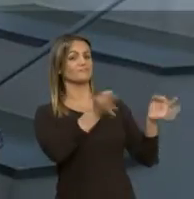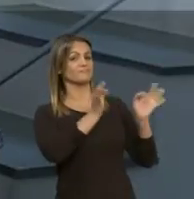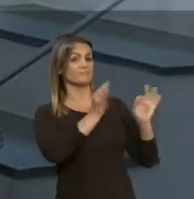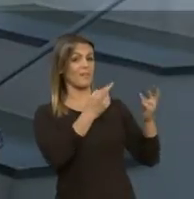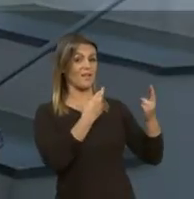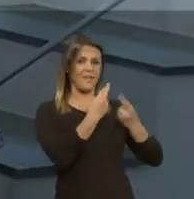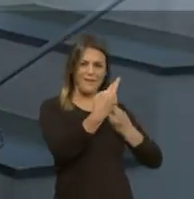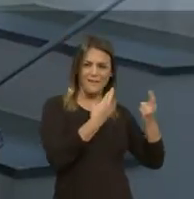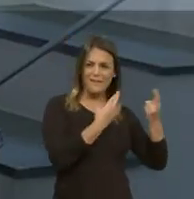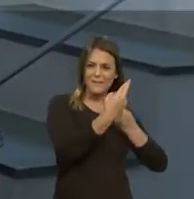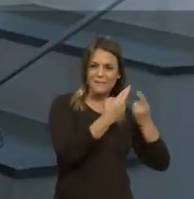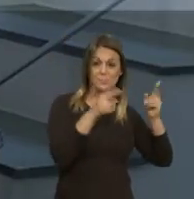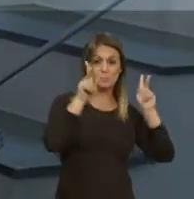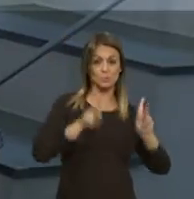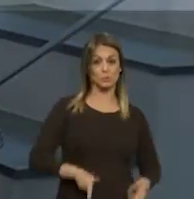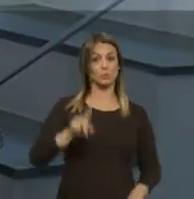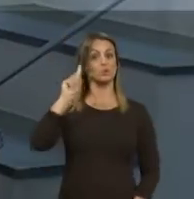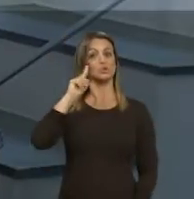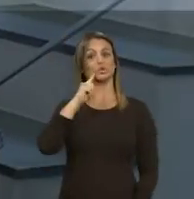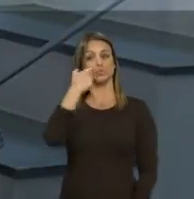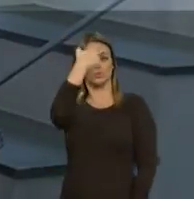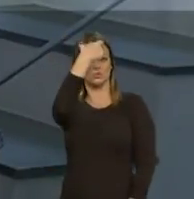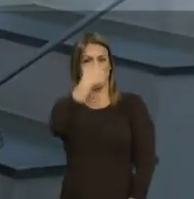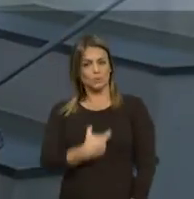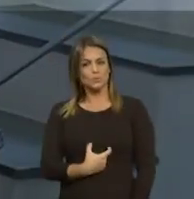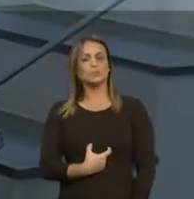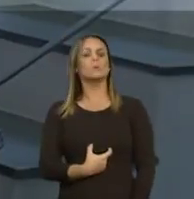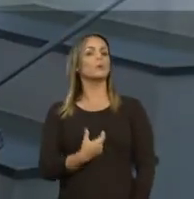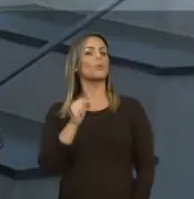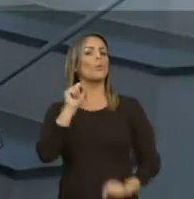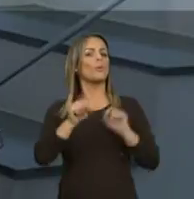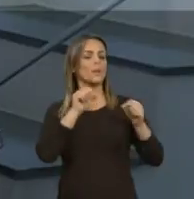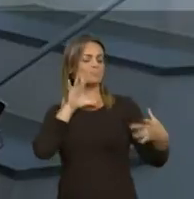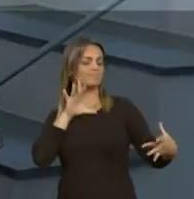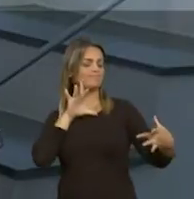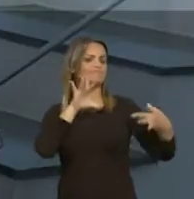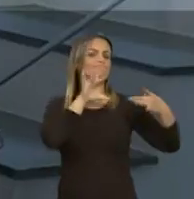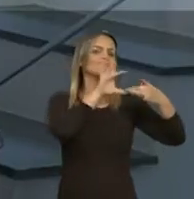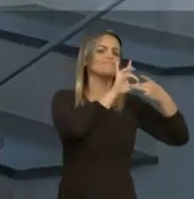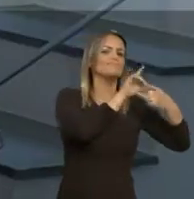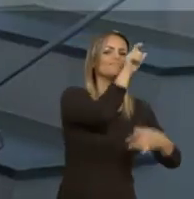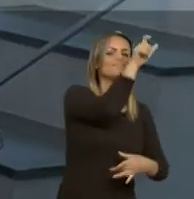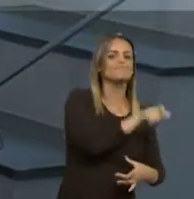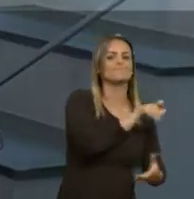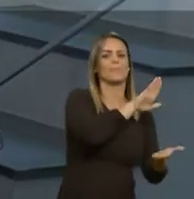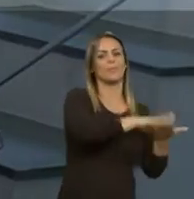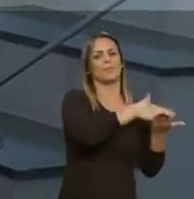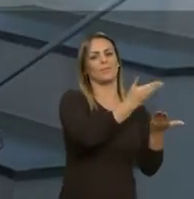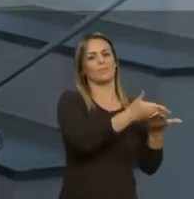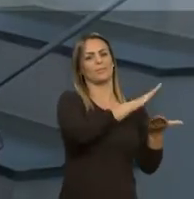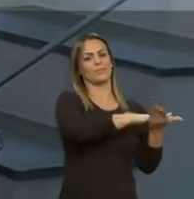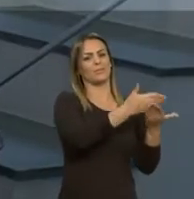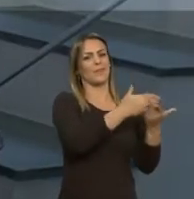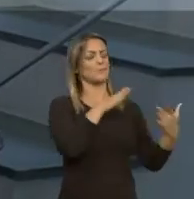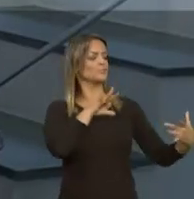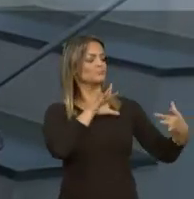as relações das pessoas surdas geralmente estão ficando estritamente relacionadas com o intérprete.